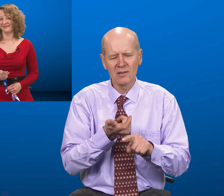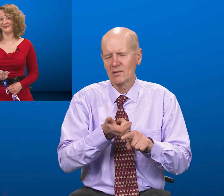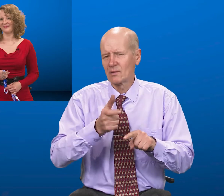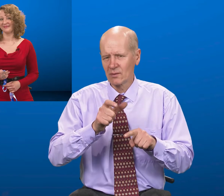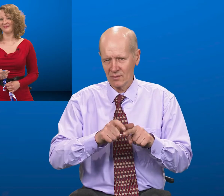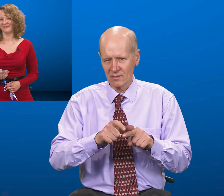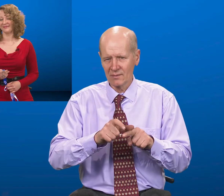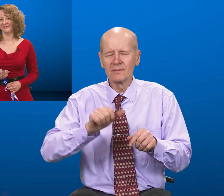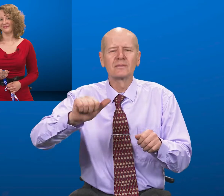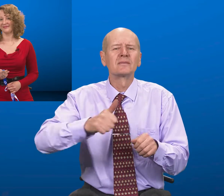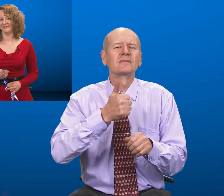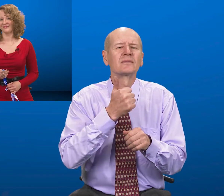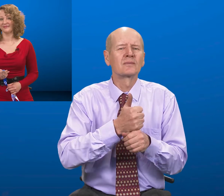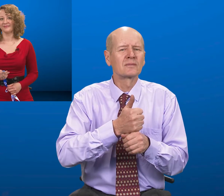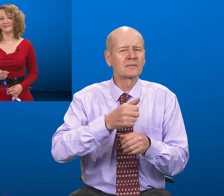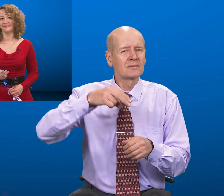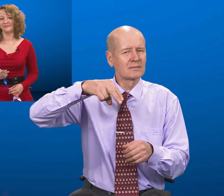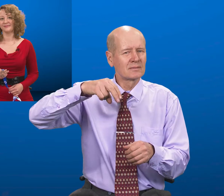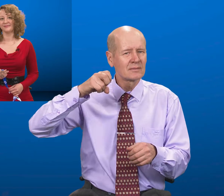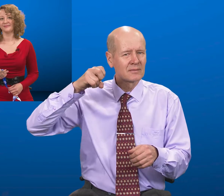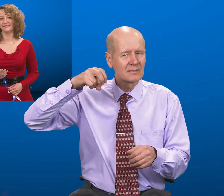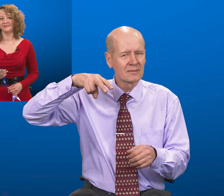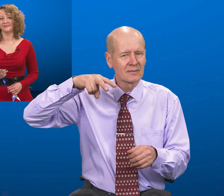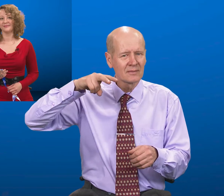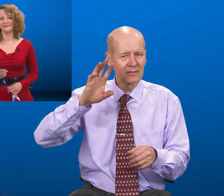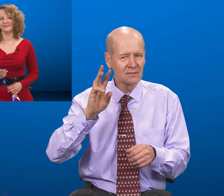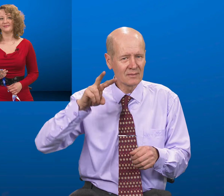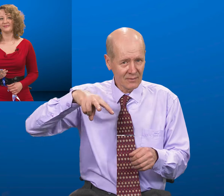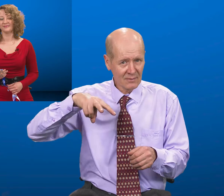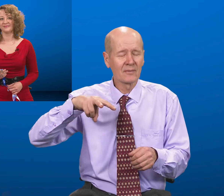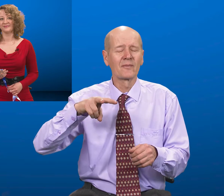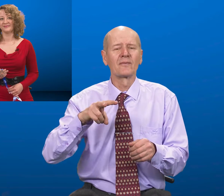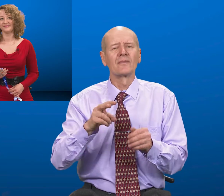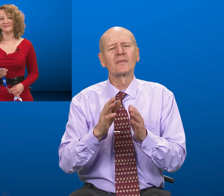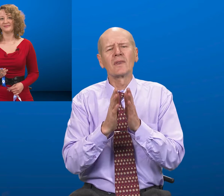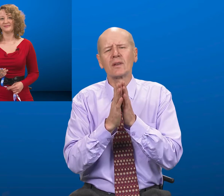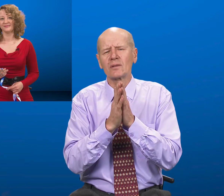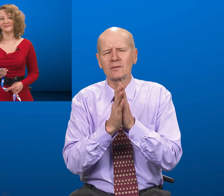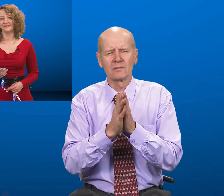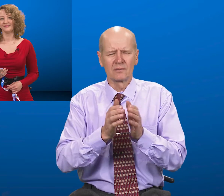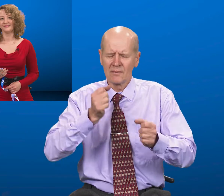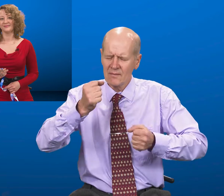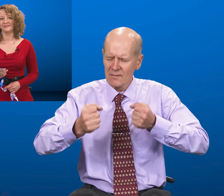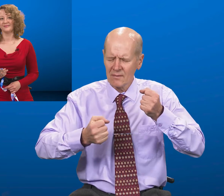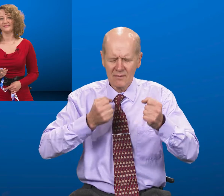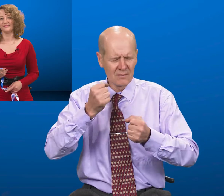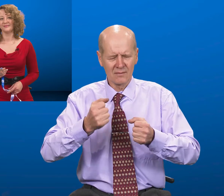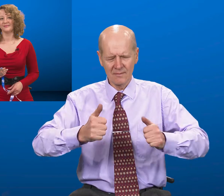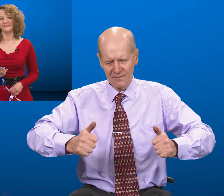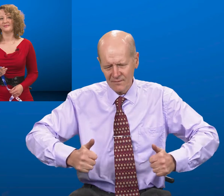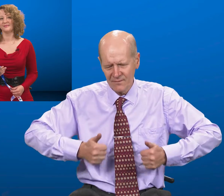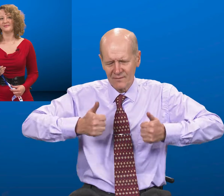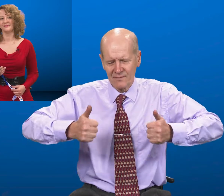И действительно, так и написано. Не знаете ли, что бегущие на ристалище бегут все, но один получает награду? Так